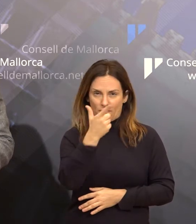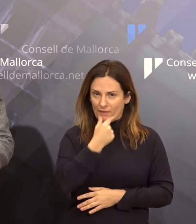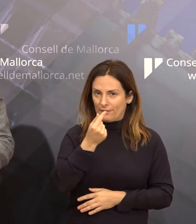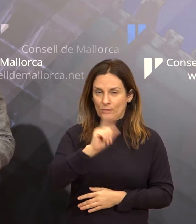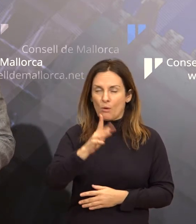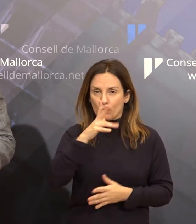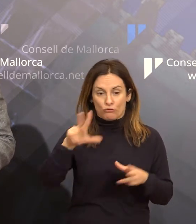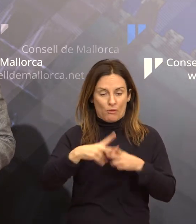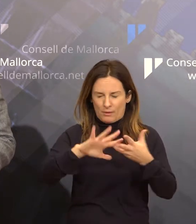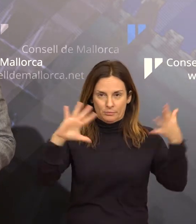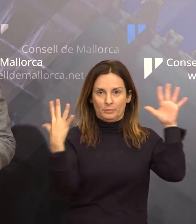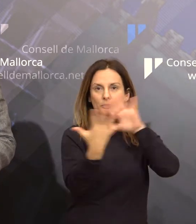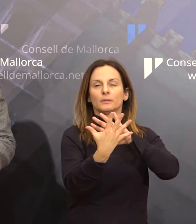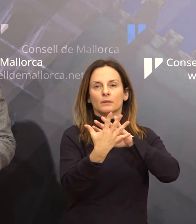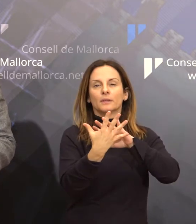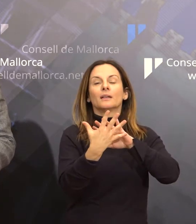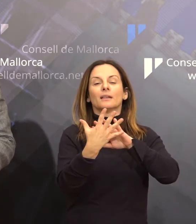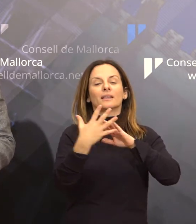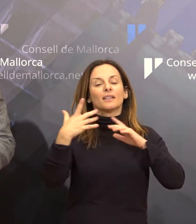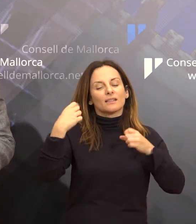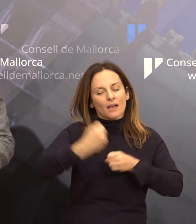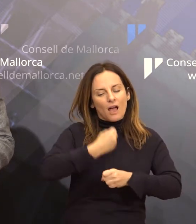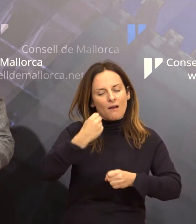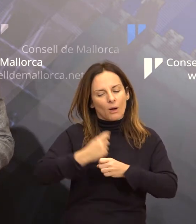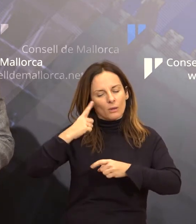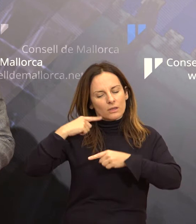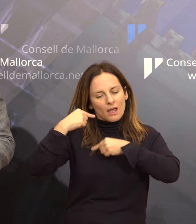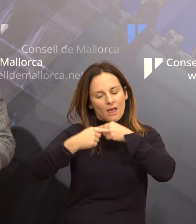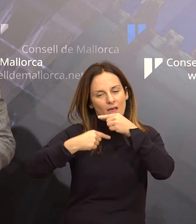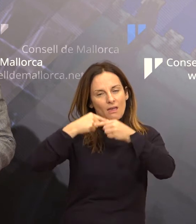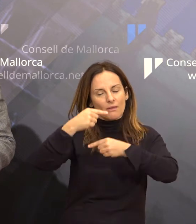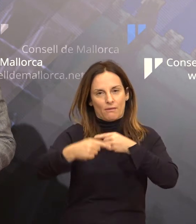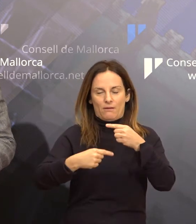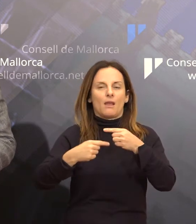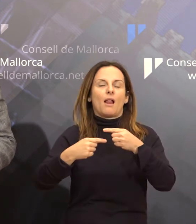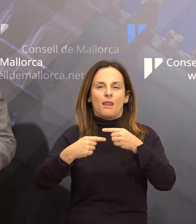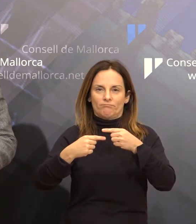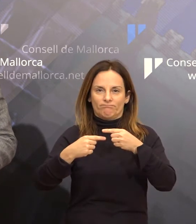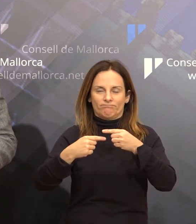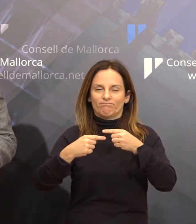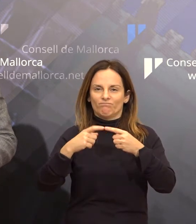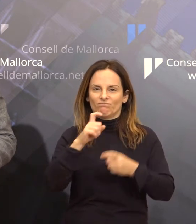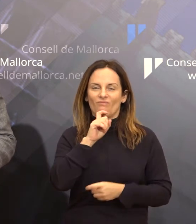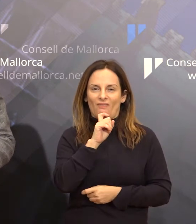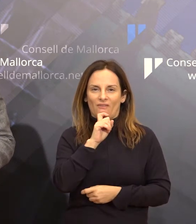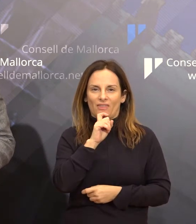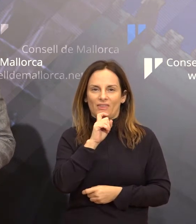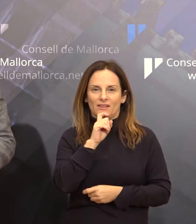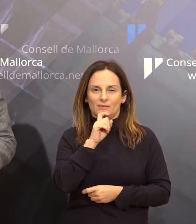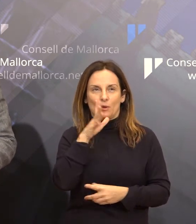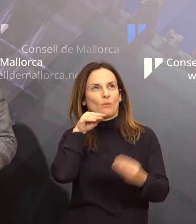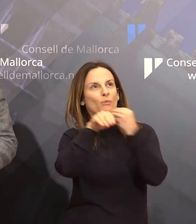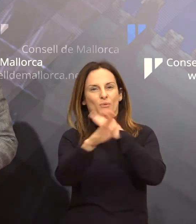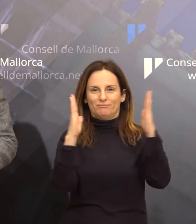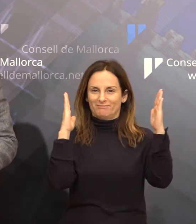difícil dedicarse a un oficio de manera tradicional según los procesos artesanos por eso valoramos muy